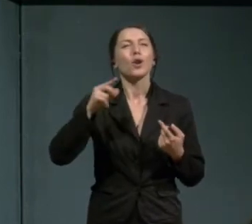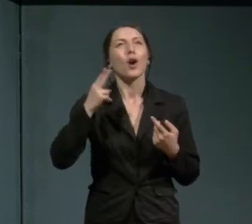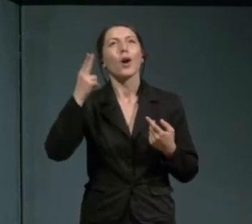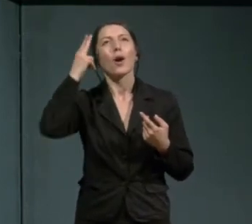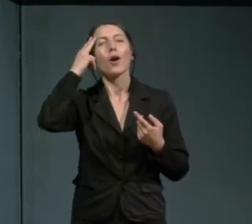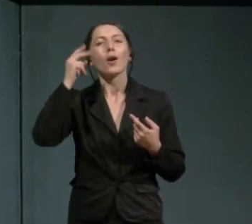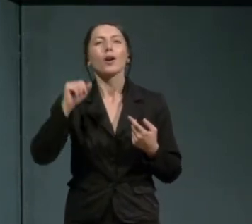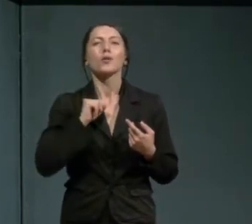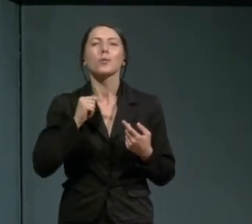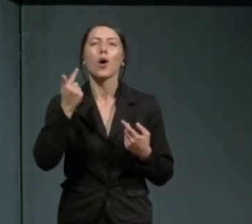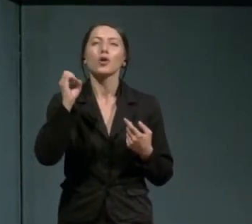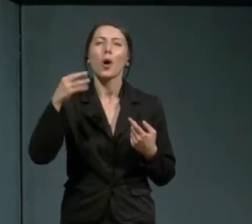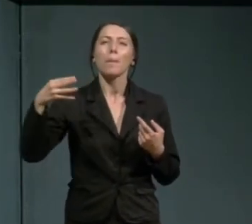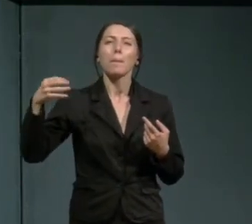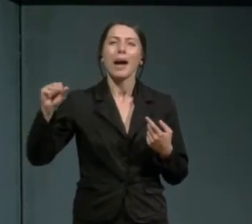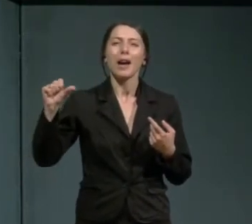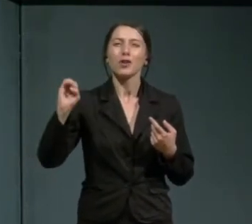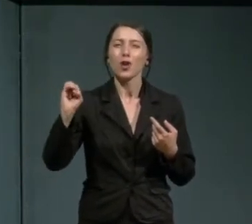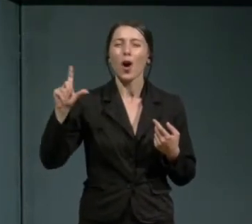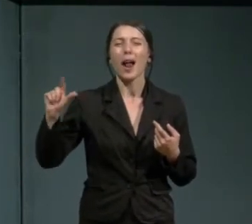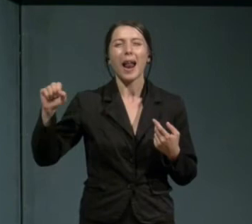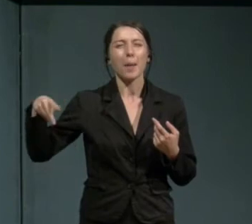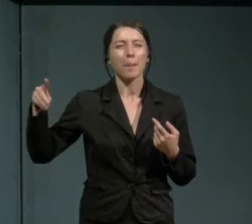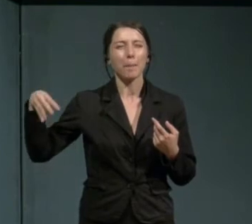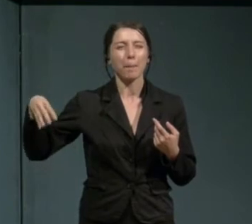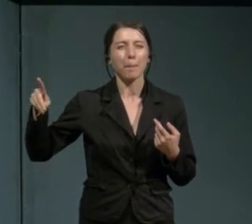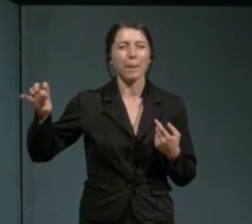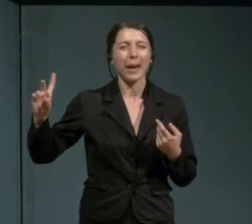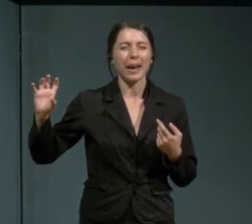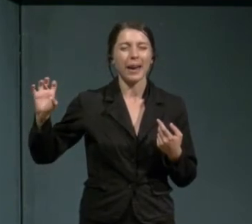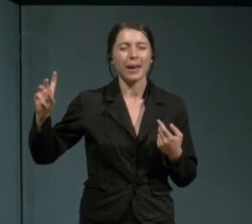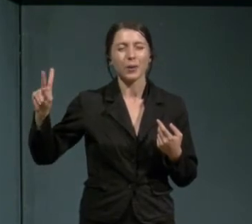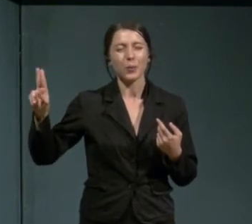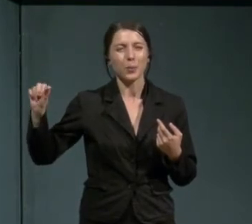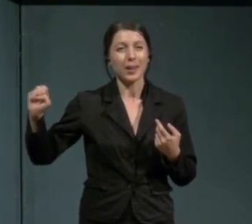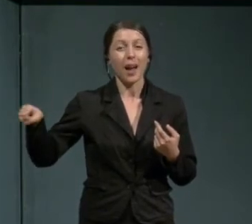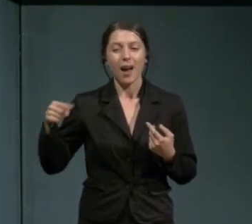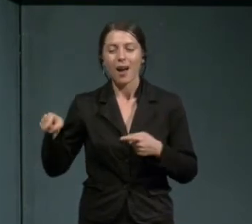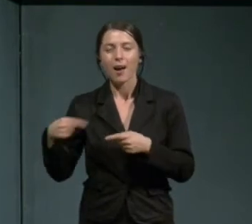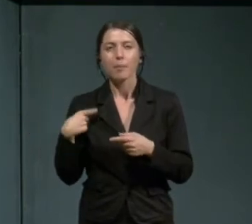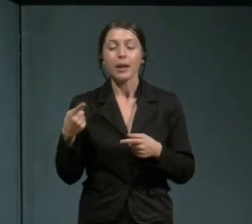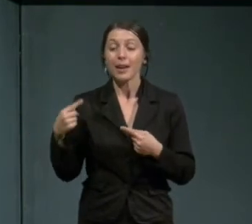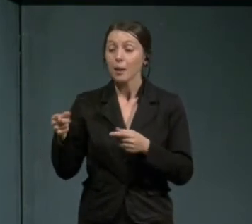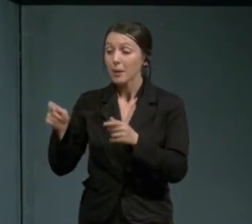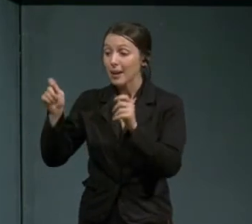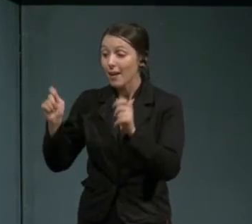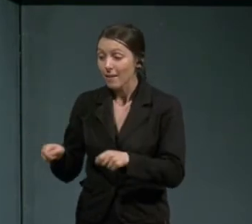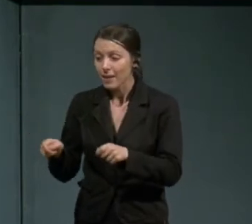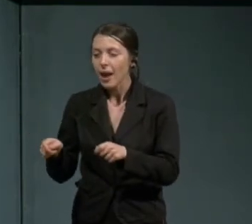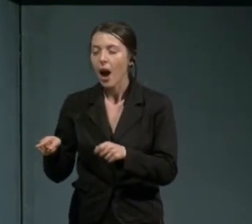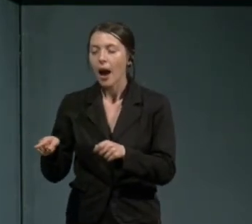tommaso di lampedusa e da lì sono partite per arrivare alla realtà